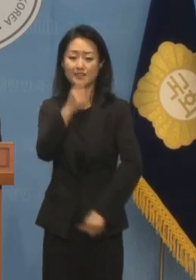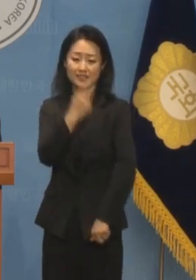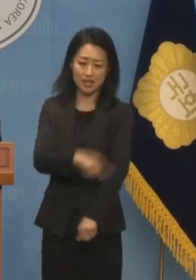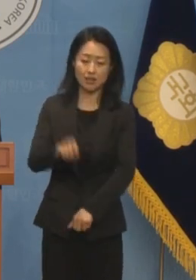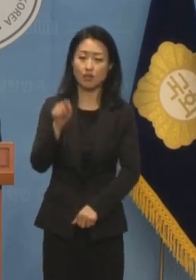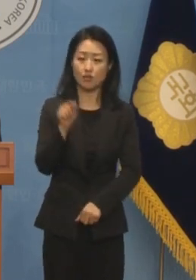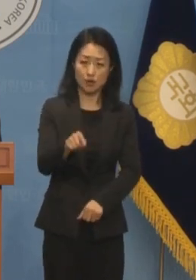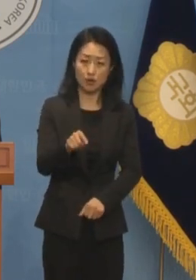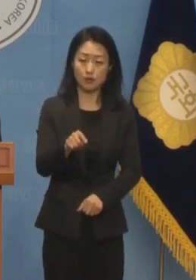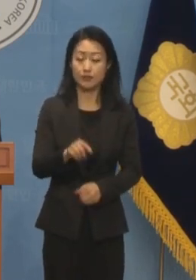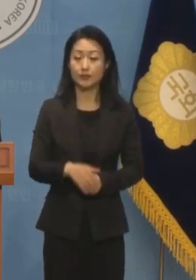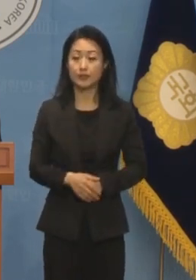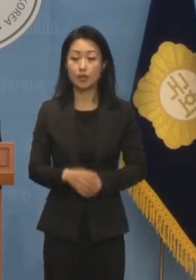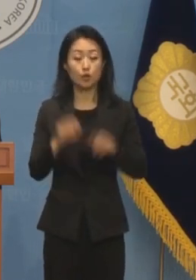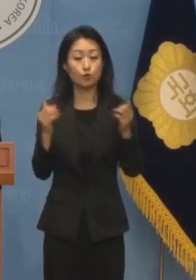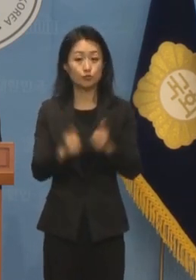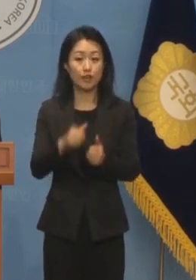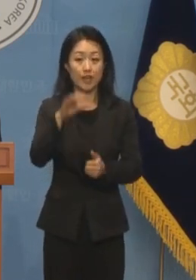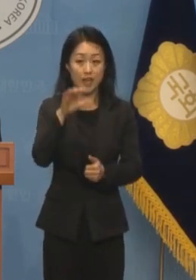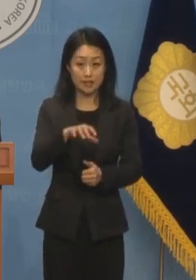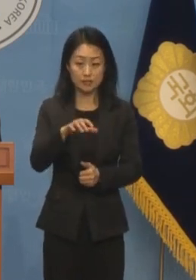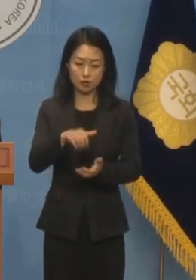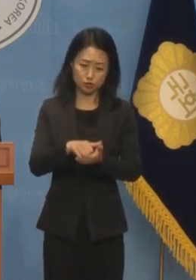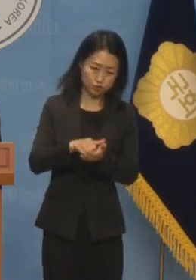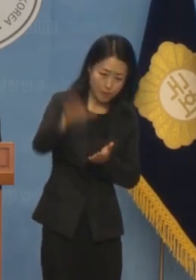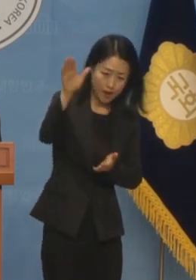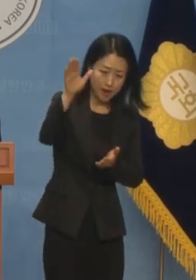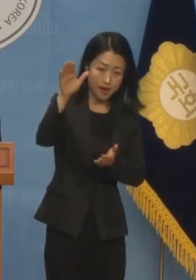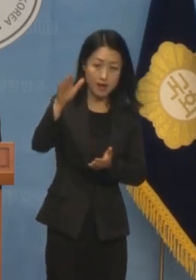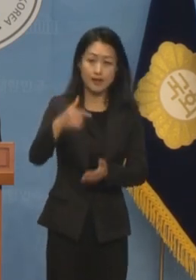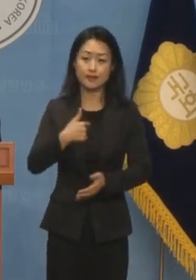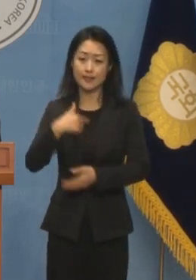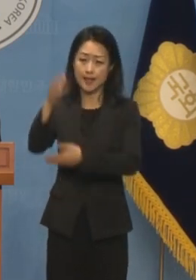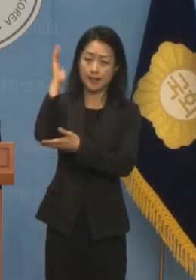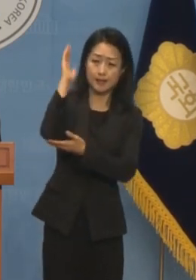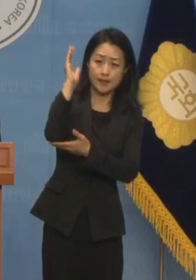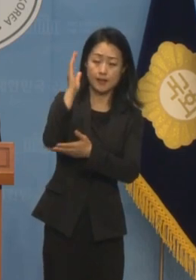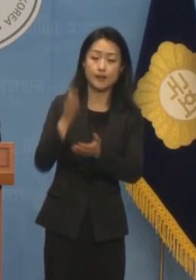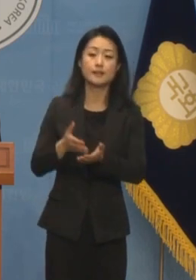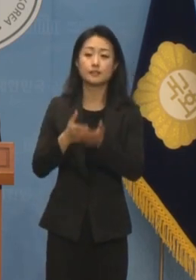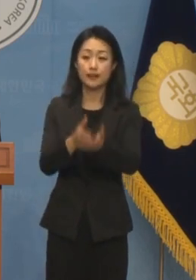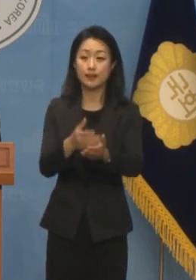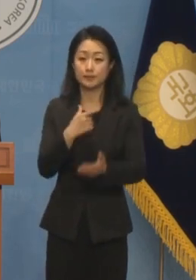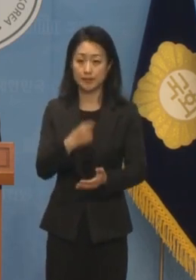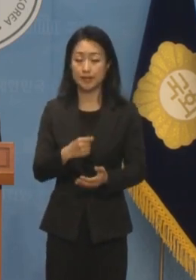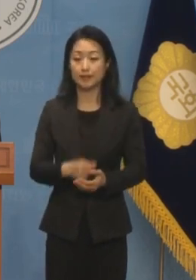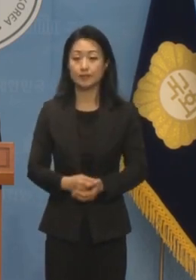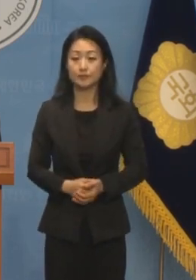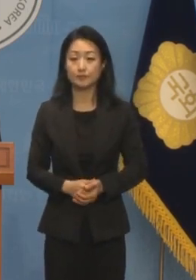책임으로 묻고 국회에서 추방할 것을 강력히 요청합니다.